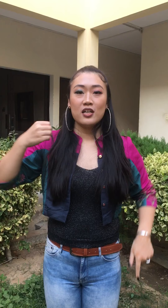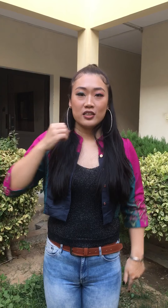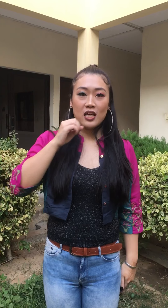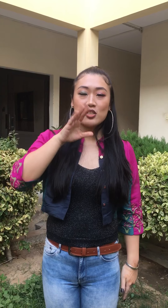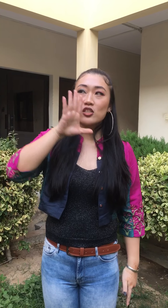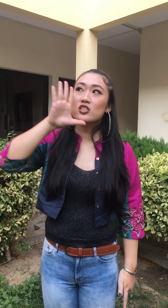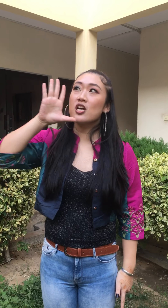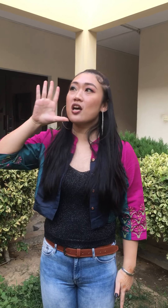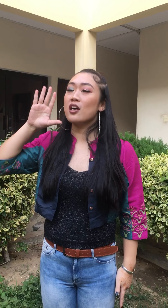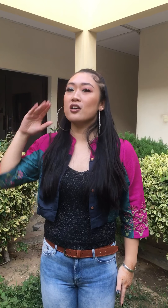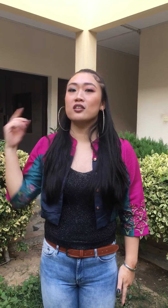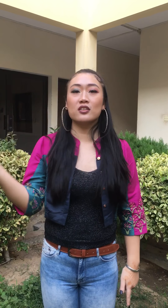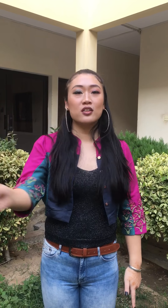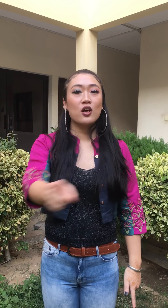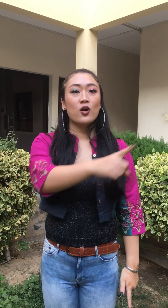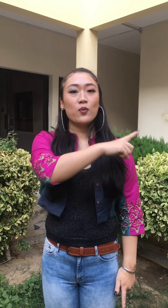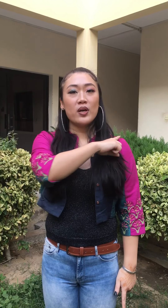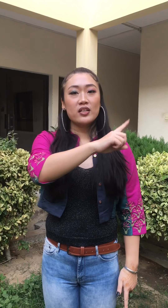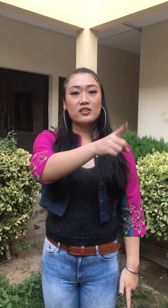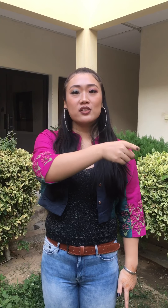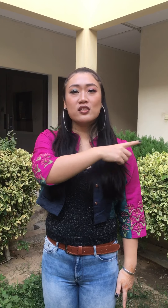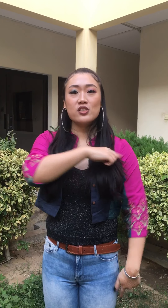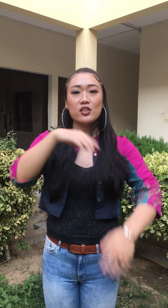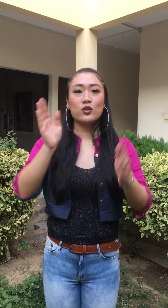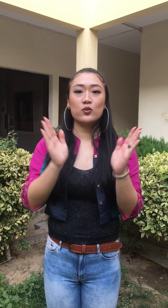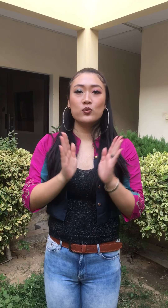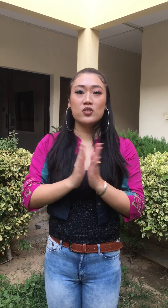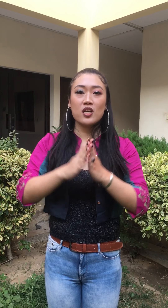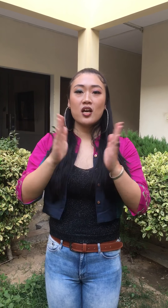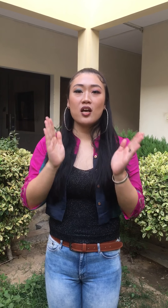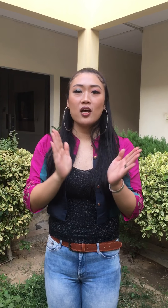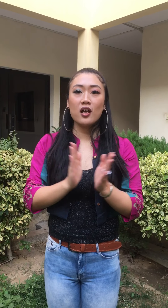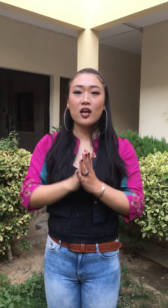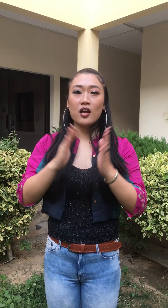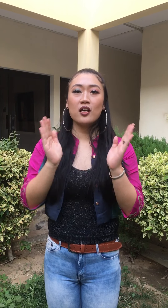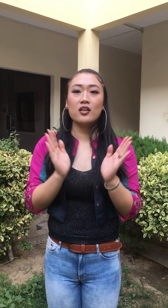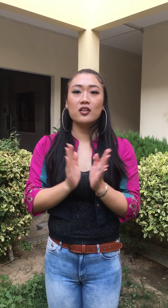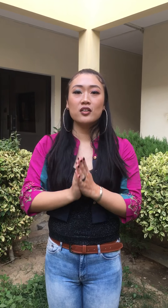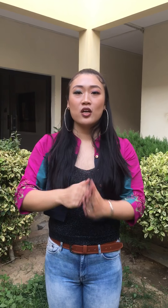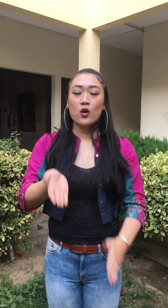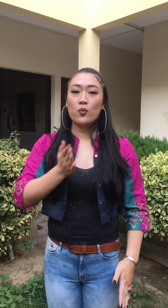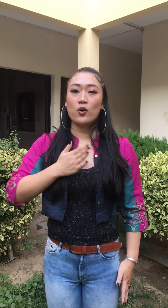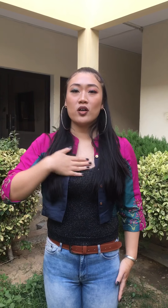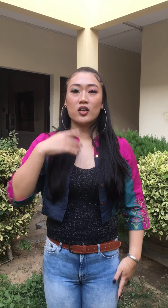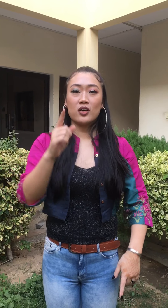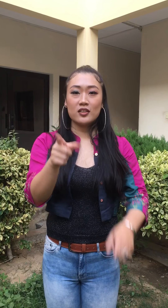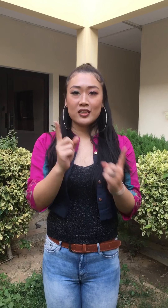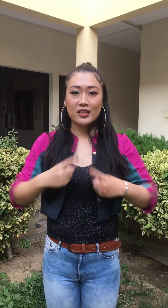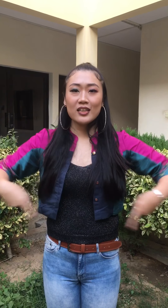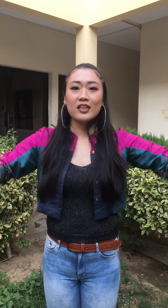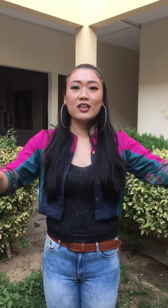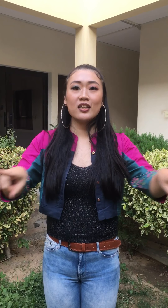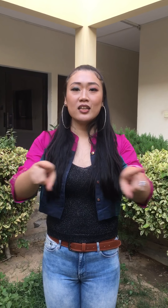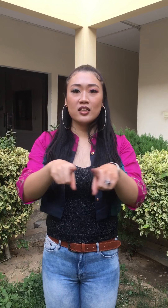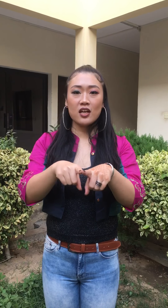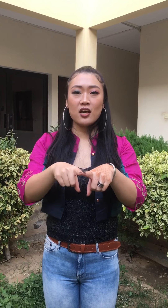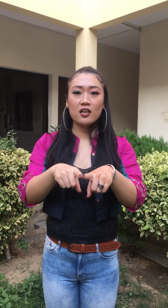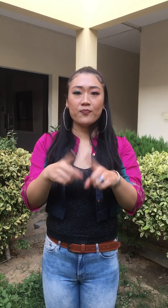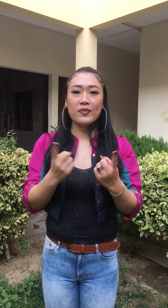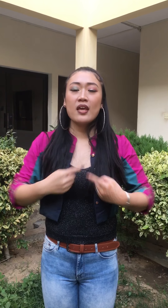大声唱为自己鼓掌。我和你一样，